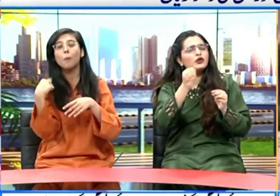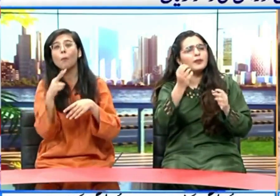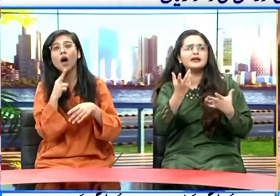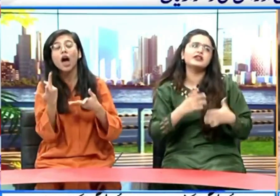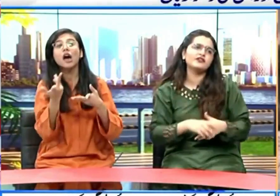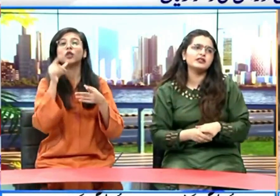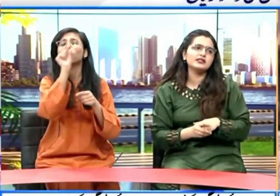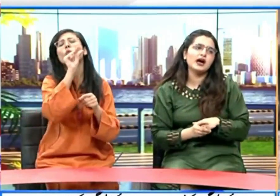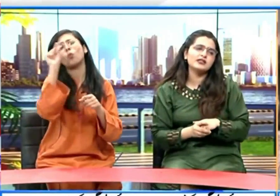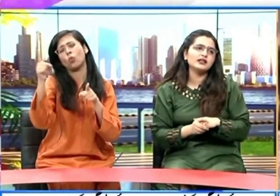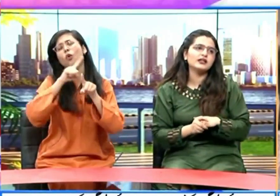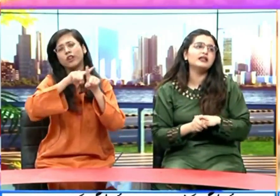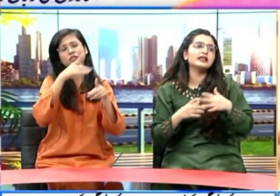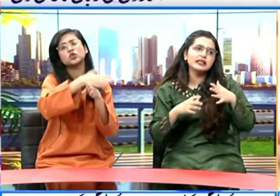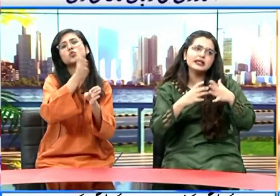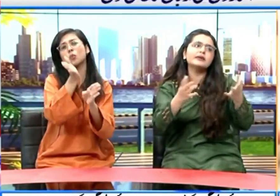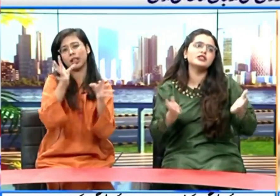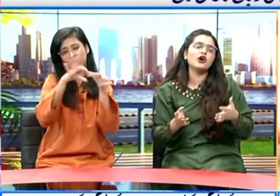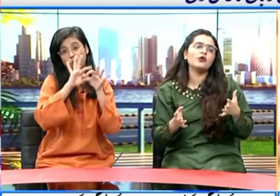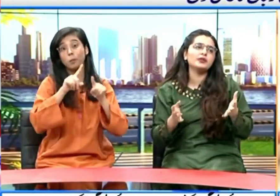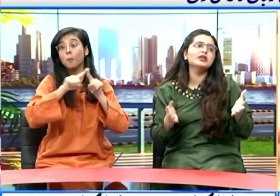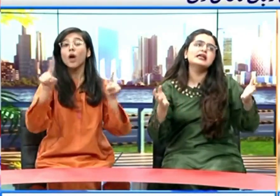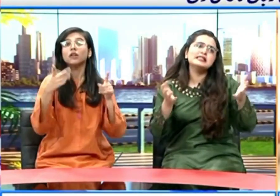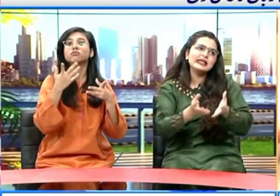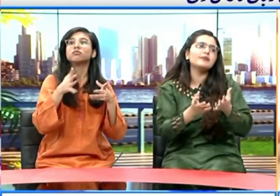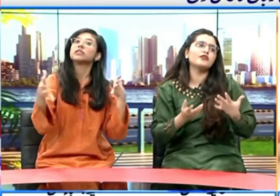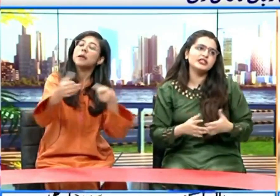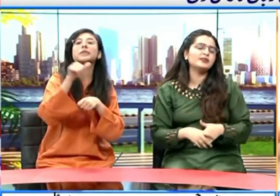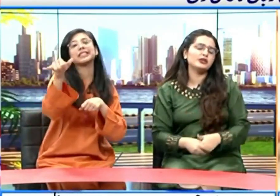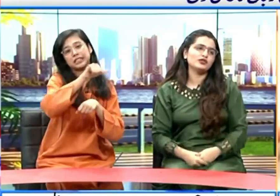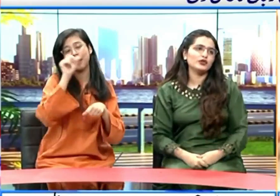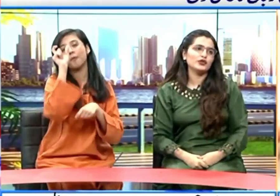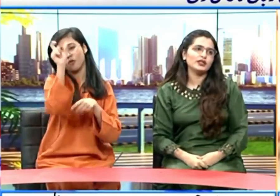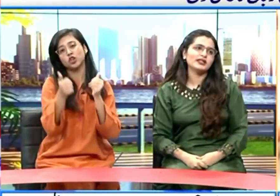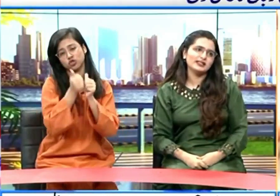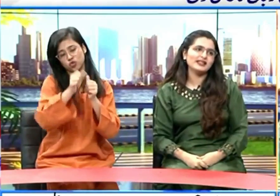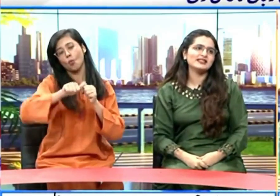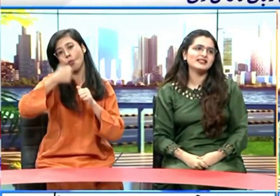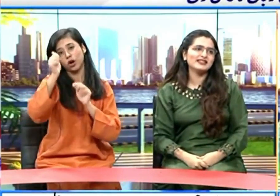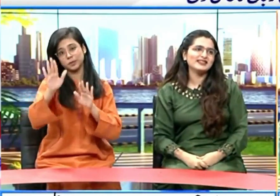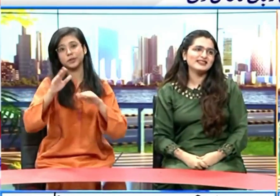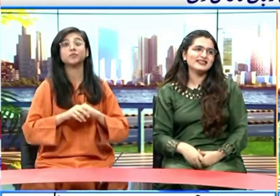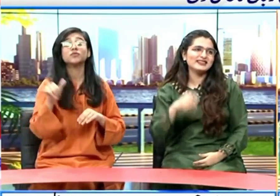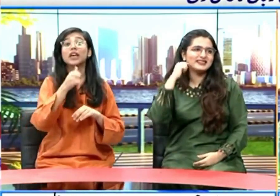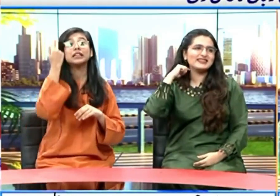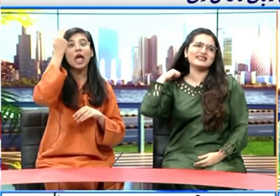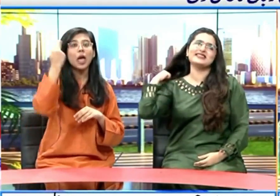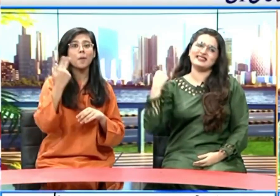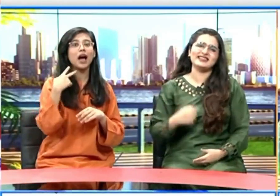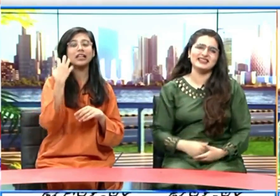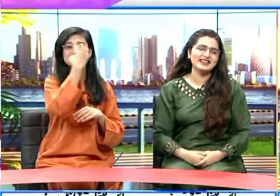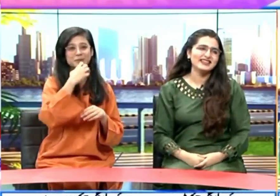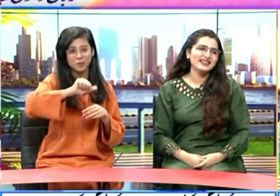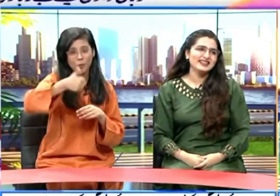بالکل مائنر ڈفرینسز آ جاتے ہیں, لیکن تقریباً جگہوں پہ سیم ورڈز بھی یوز ہو رہے ہوتے ہیں. اچھا, ویسے یہ ہے کہ ہبہ بھی بات کر سکتی ہیں,